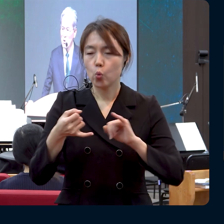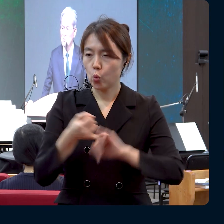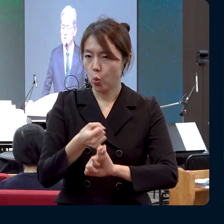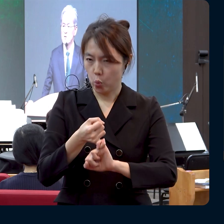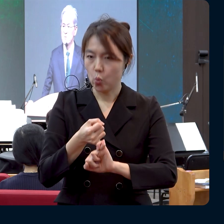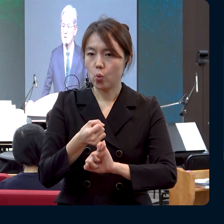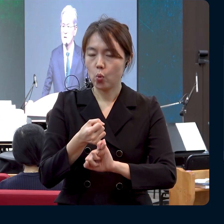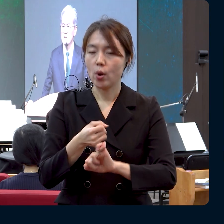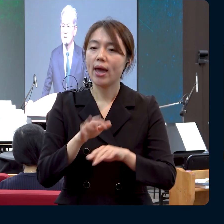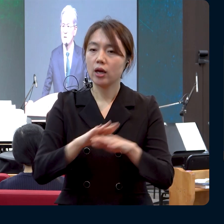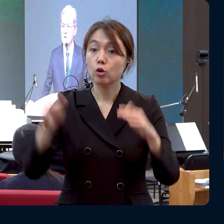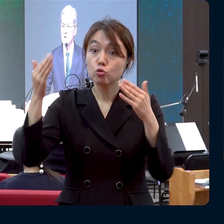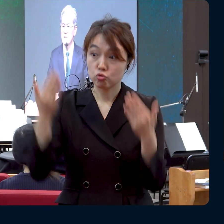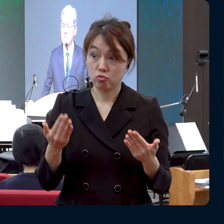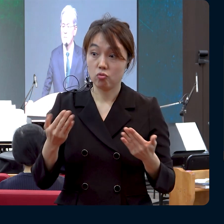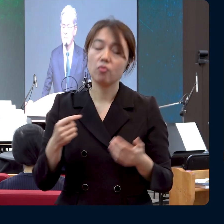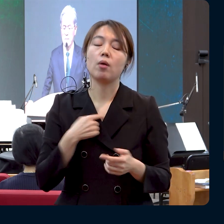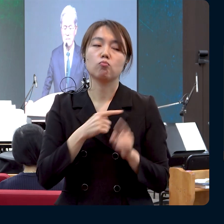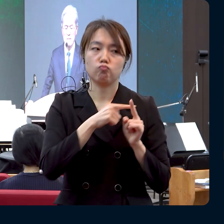목숨 걸고 믿습니다.